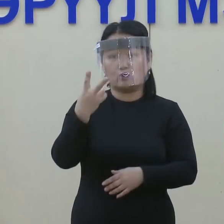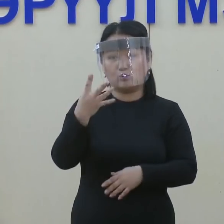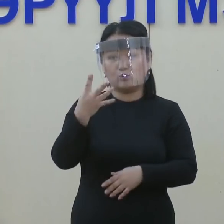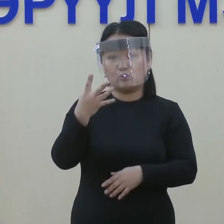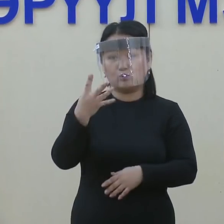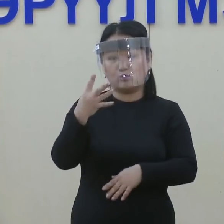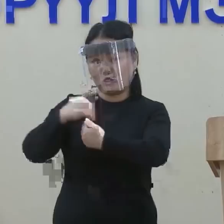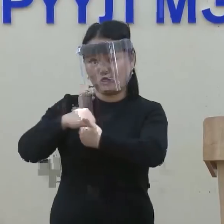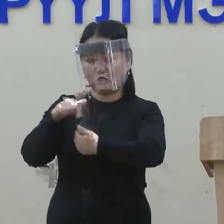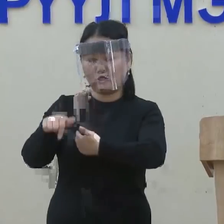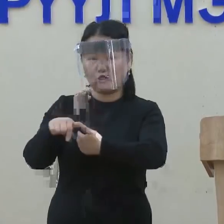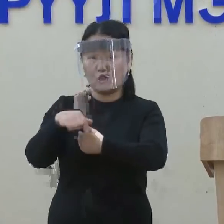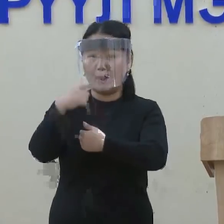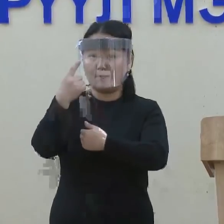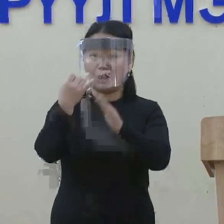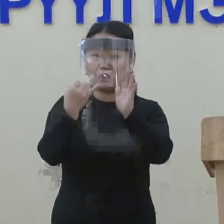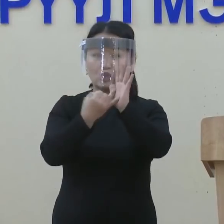цагт бол